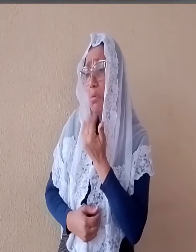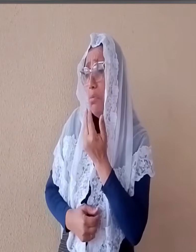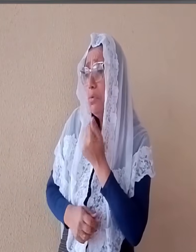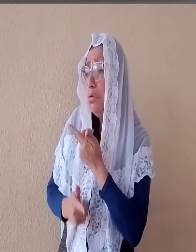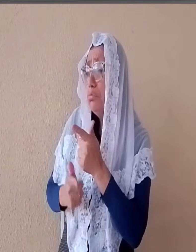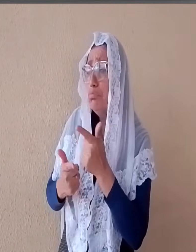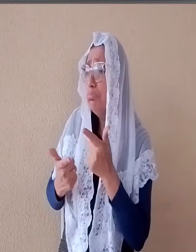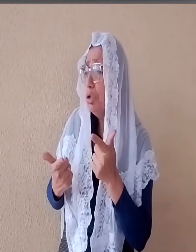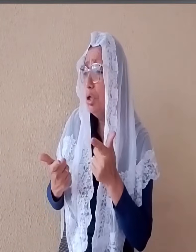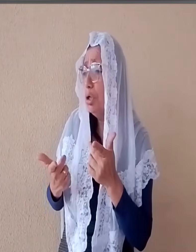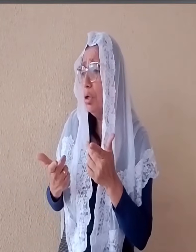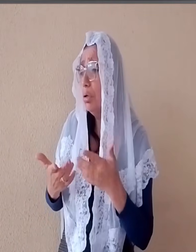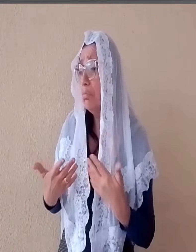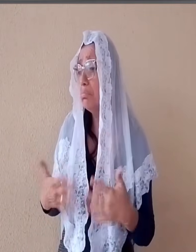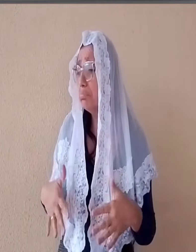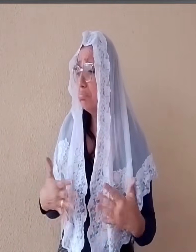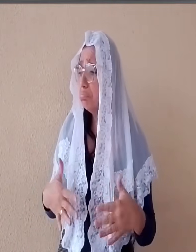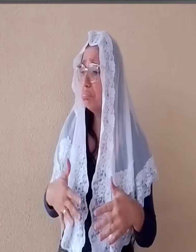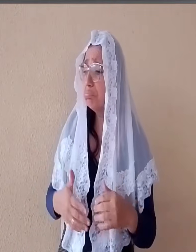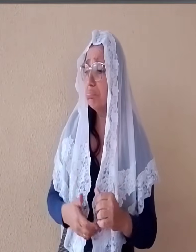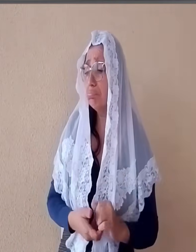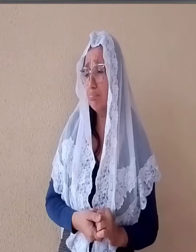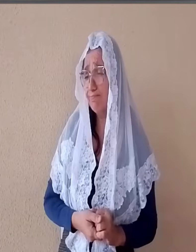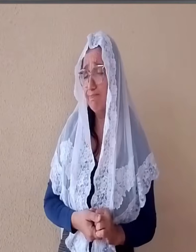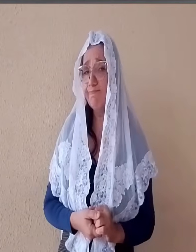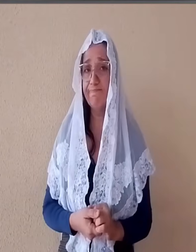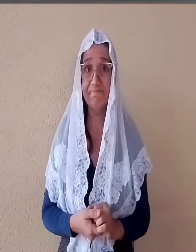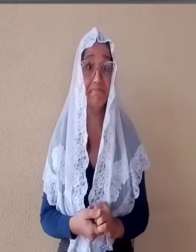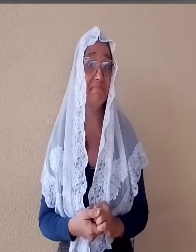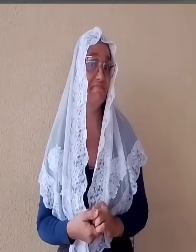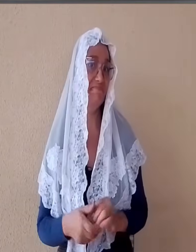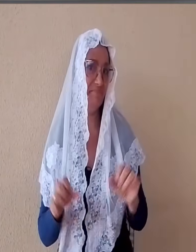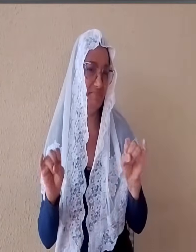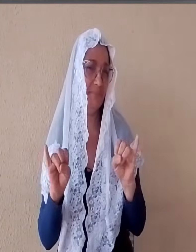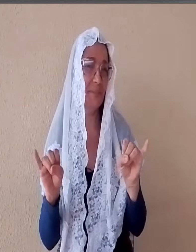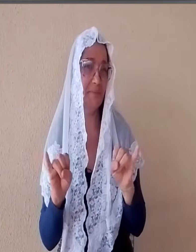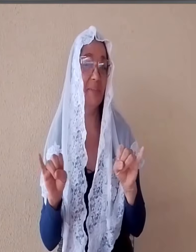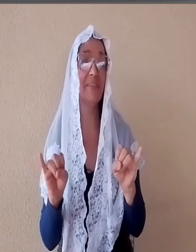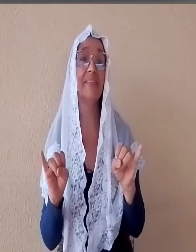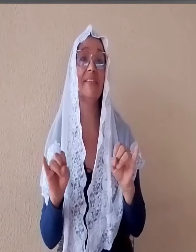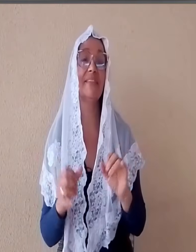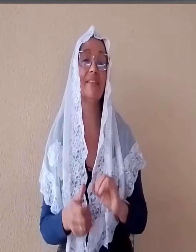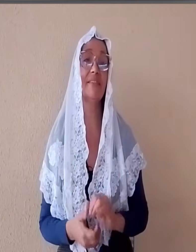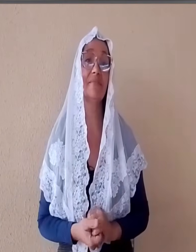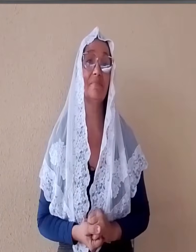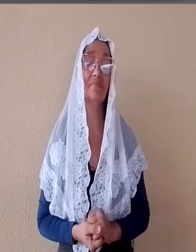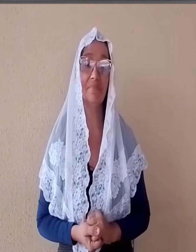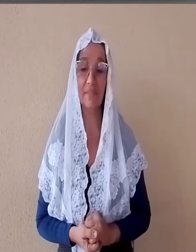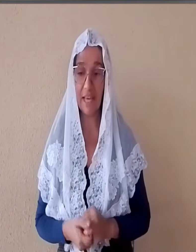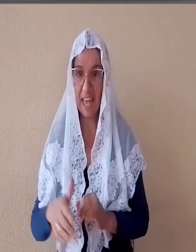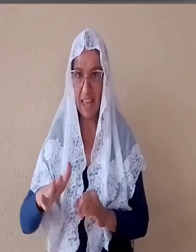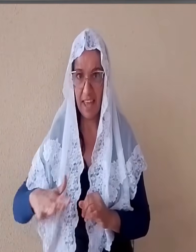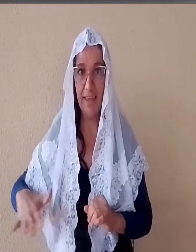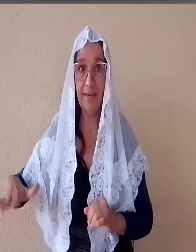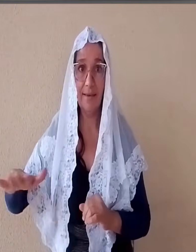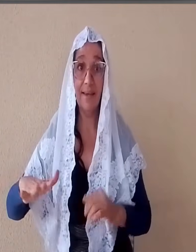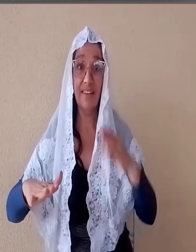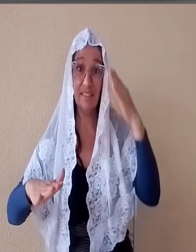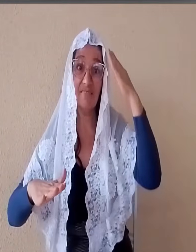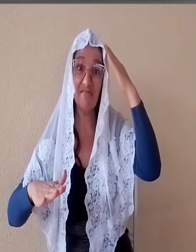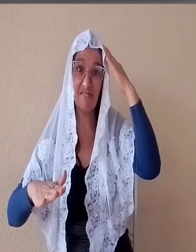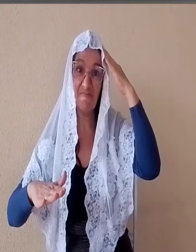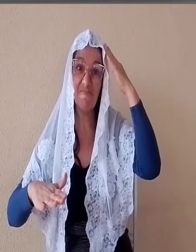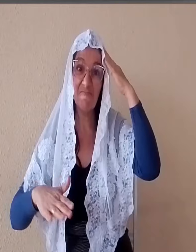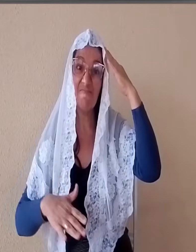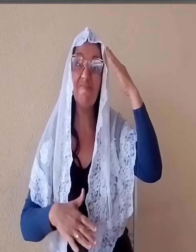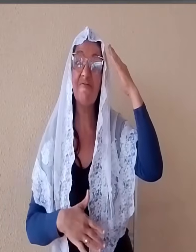de Gibeon, ele sabia que Josué estava ganhando todas as guerras, que Deus falou: aonde ter colocado as tuas plantas do teu pé, Josué,